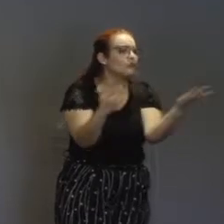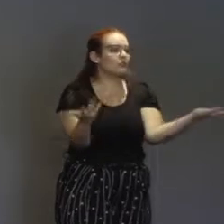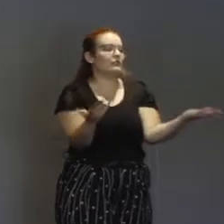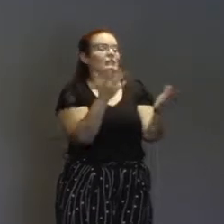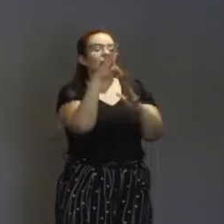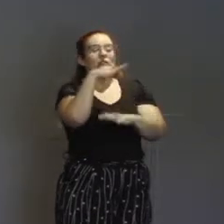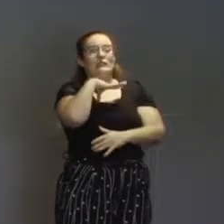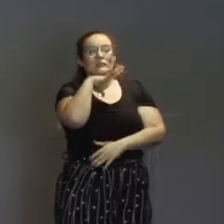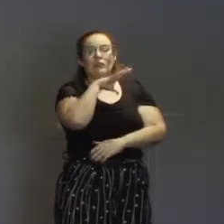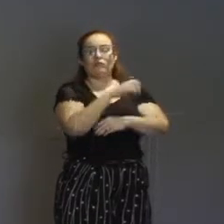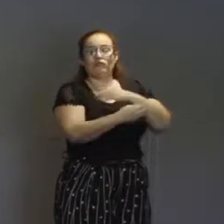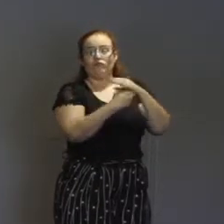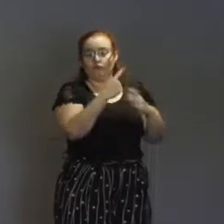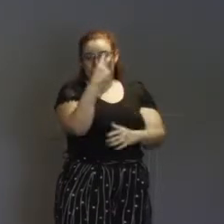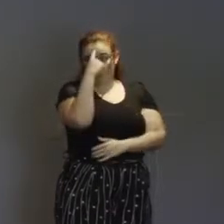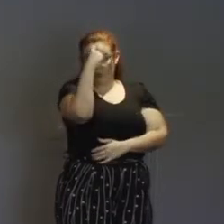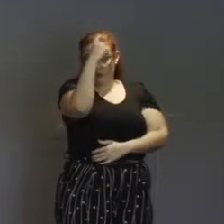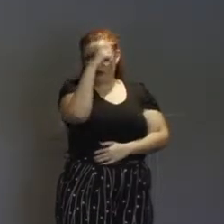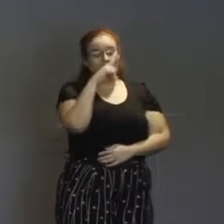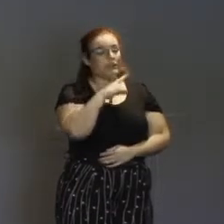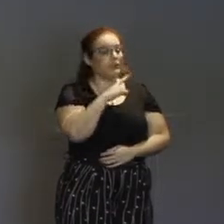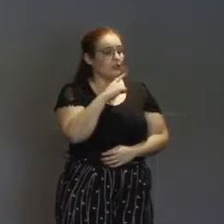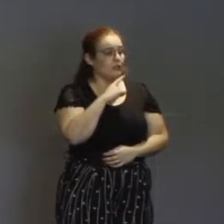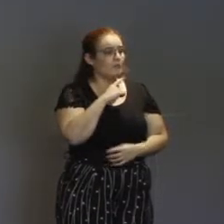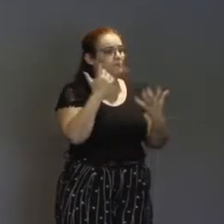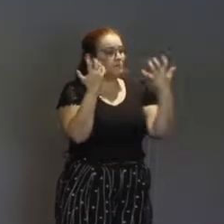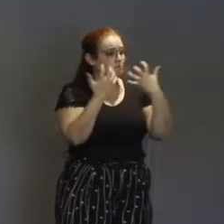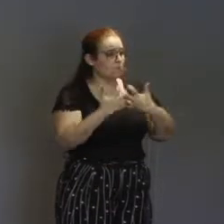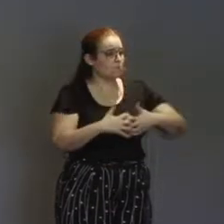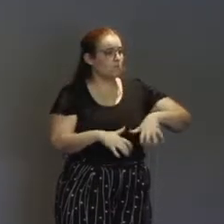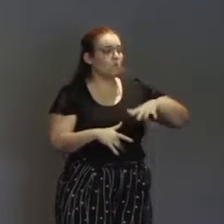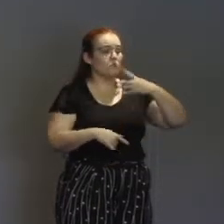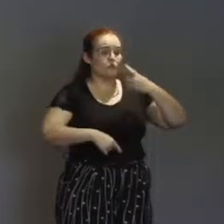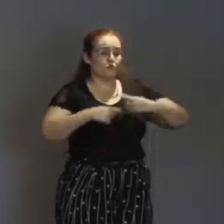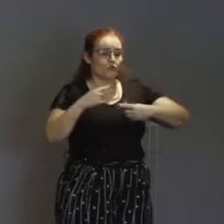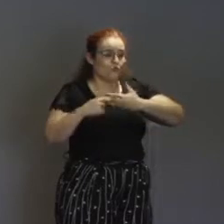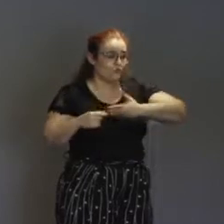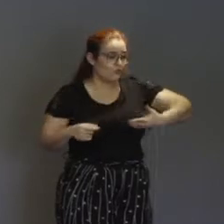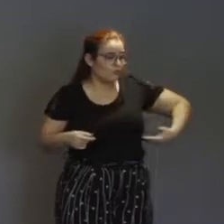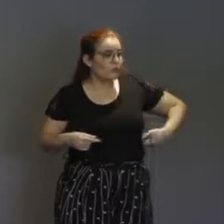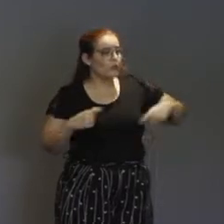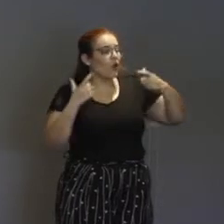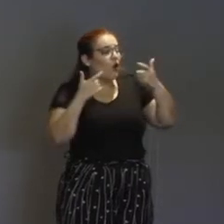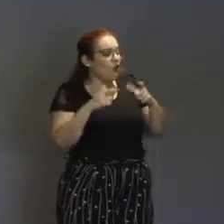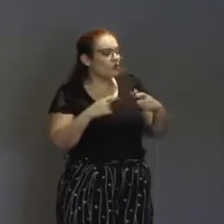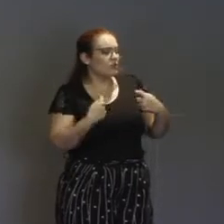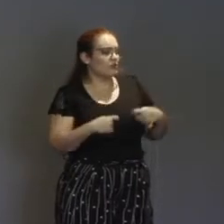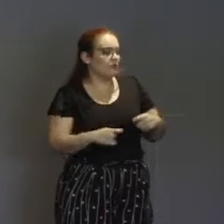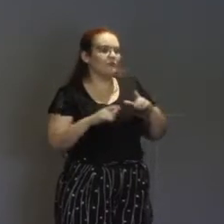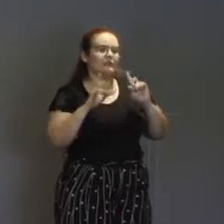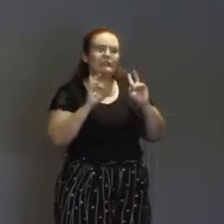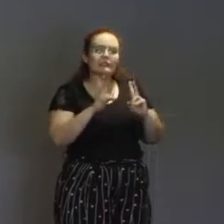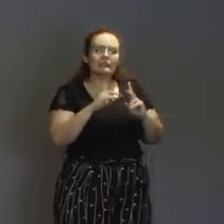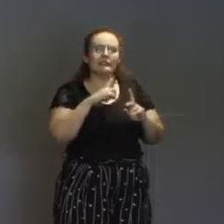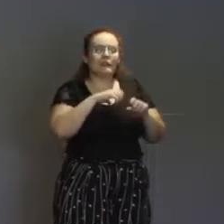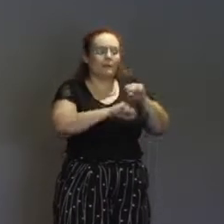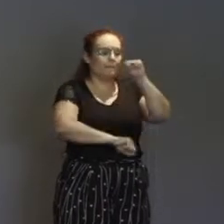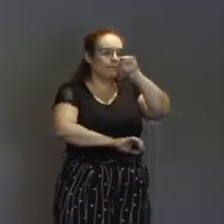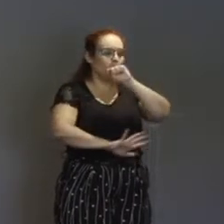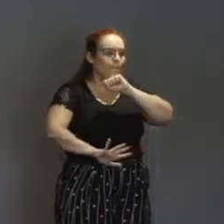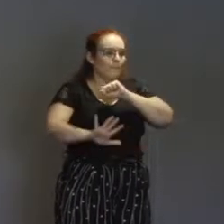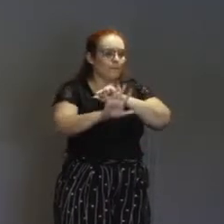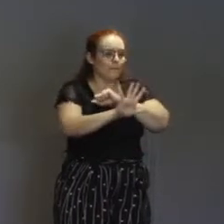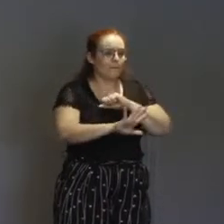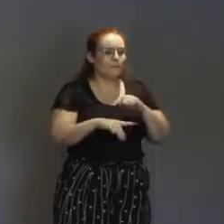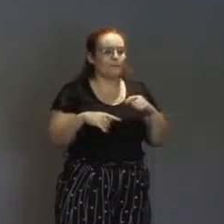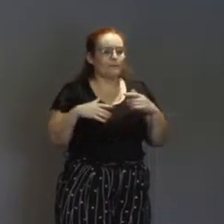cidade colocando os equipamentos públicos que elas precisam no lugar onde elas precisam, mas sempre tendo esse mapa. O mapa ele